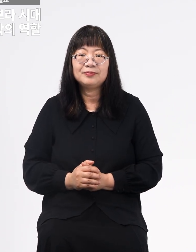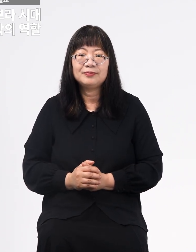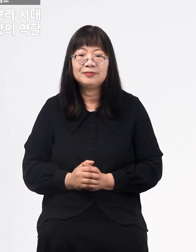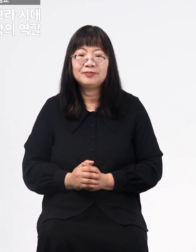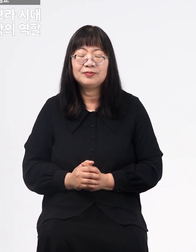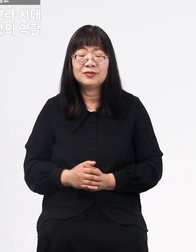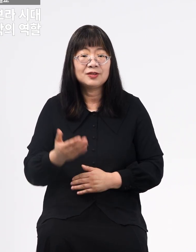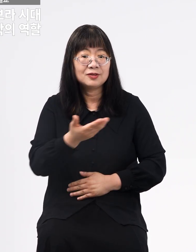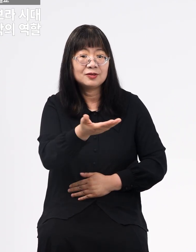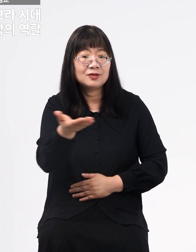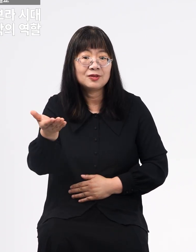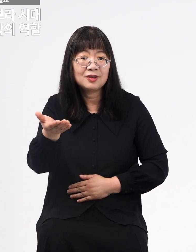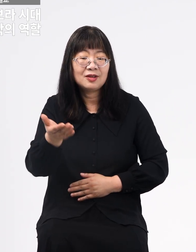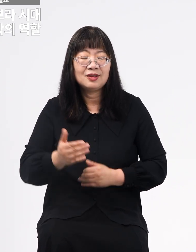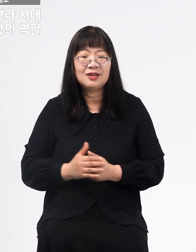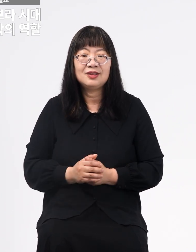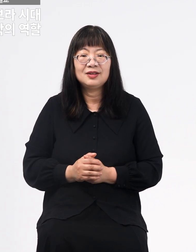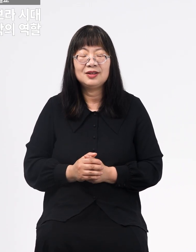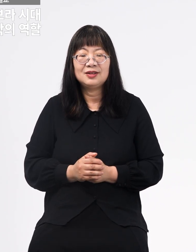여러분,